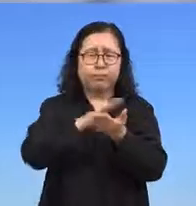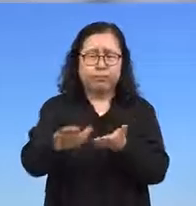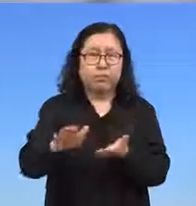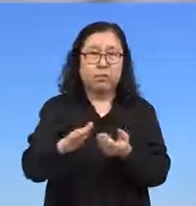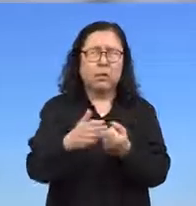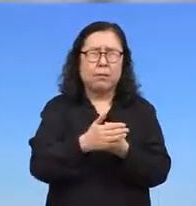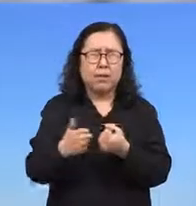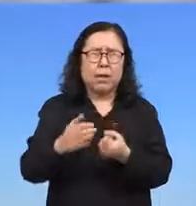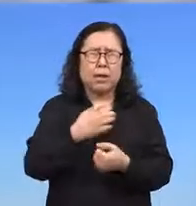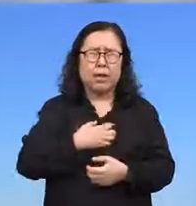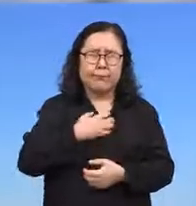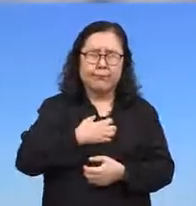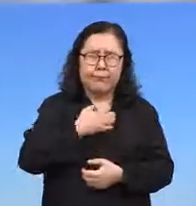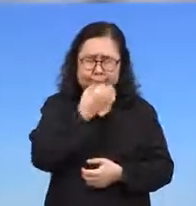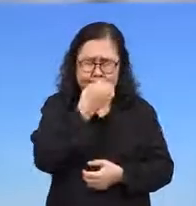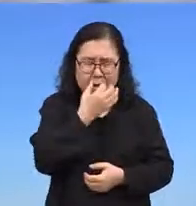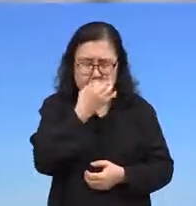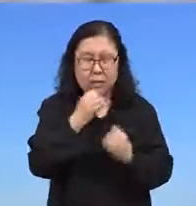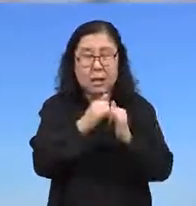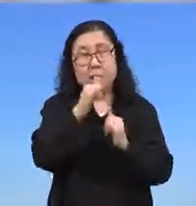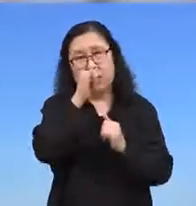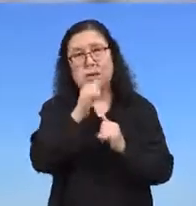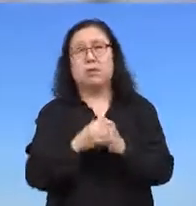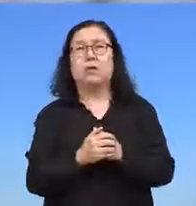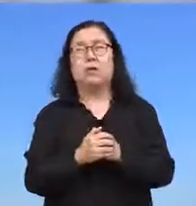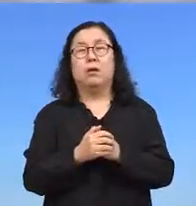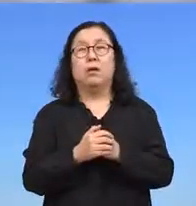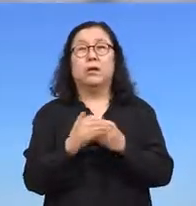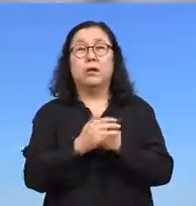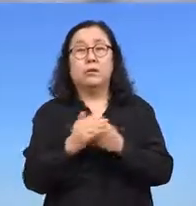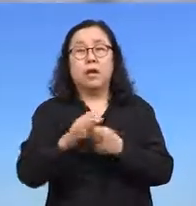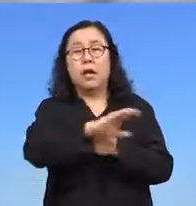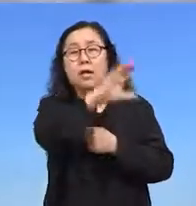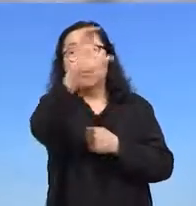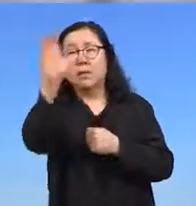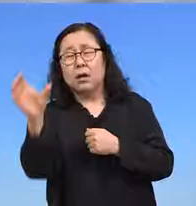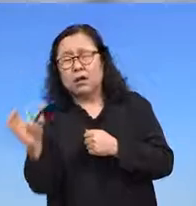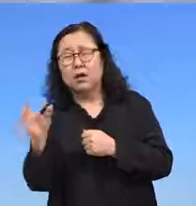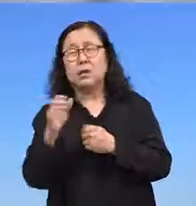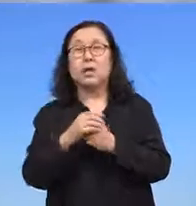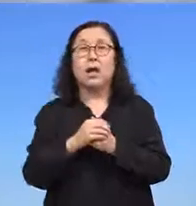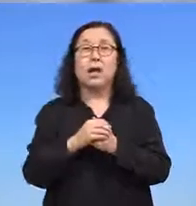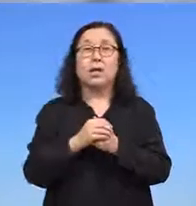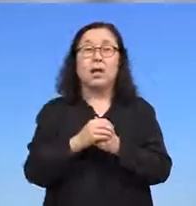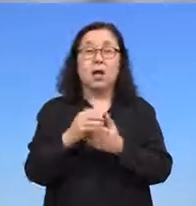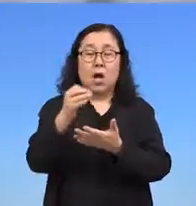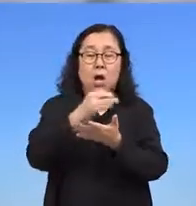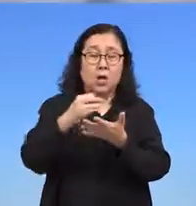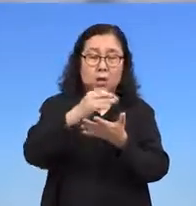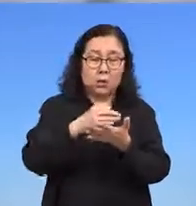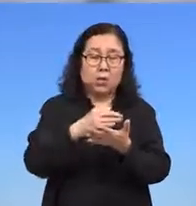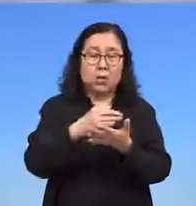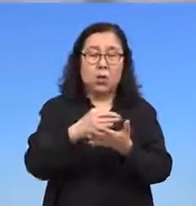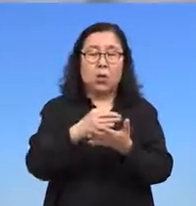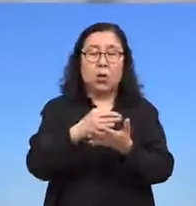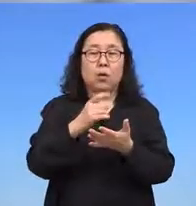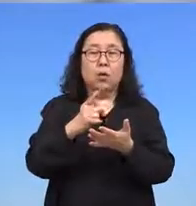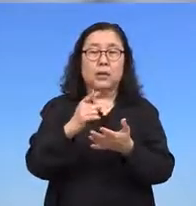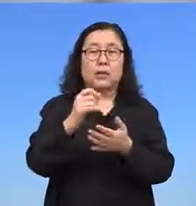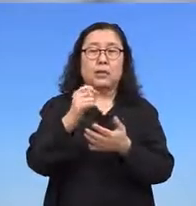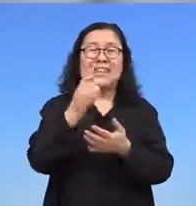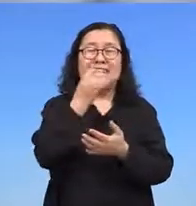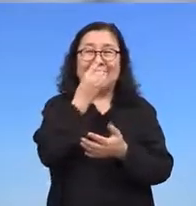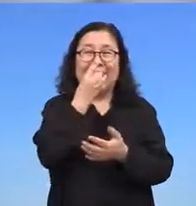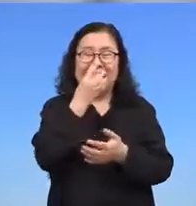아십니까? 이 성탄 헌금으로 미자립교회 쌀 구입을 해드리는 운동을